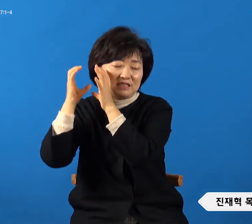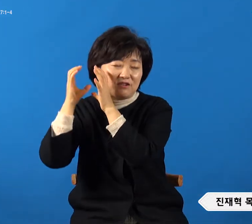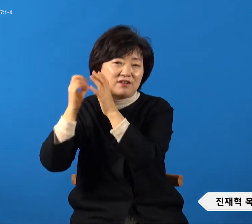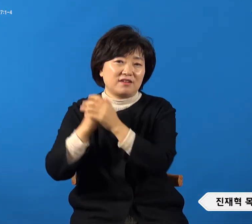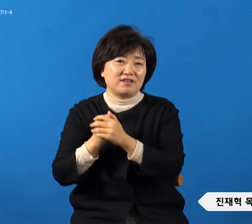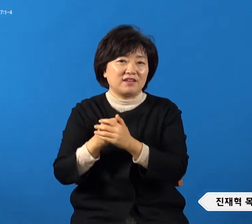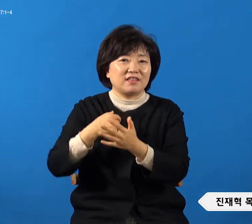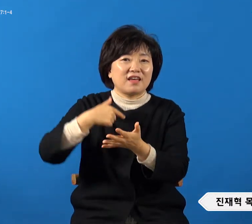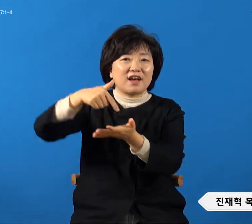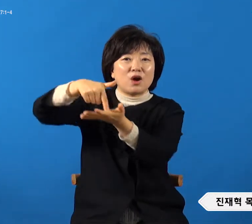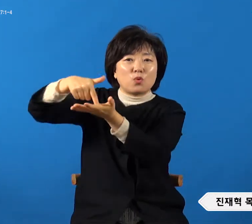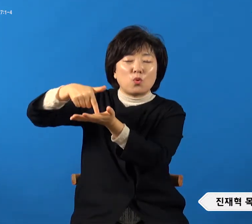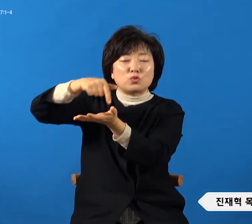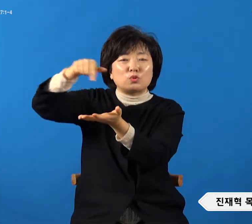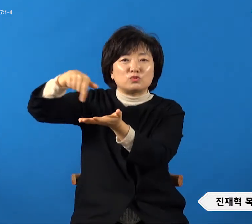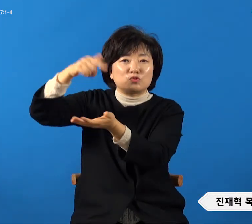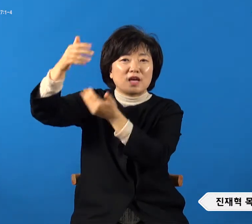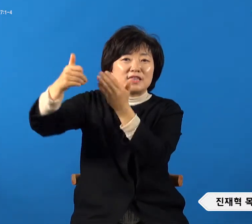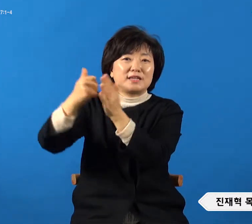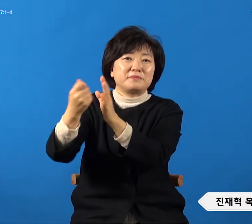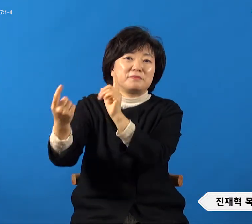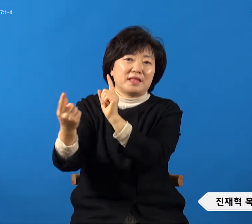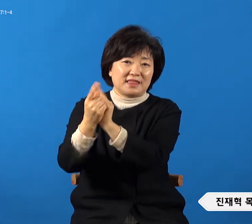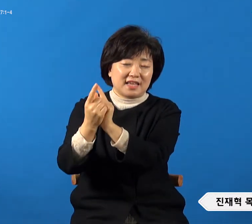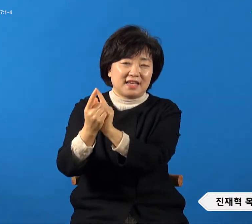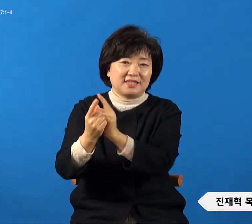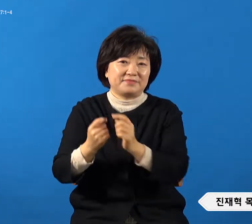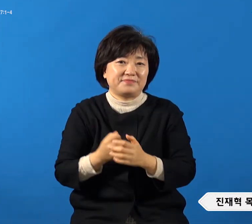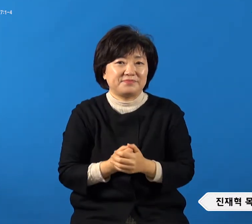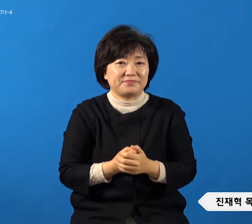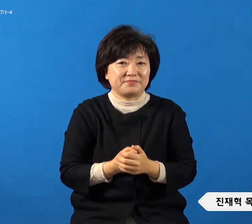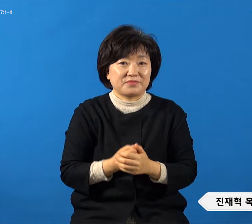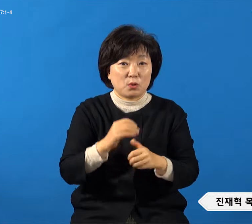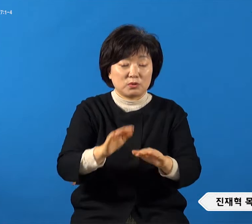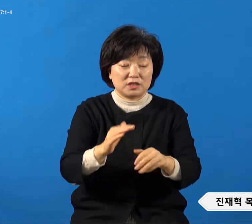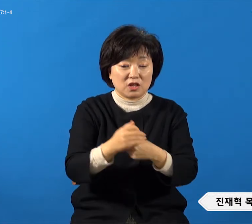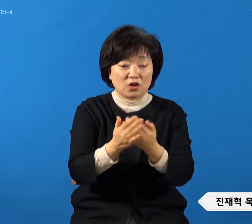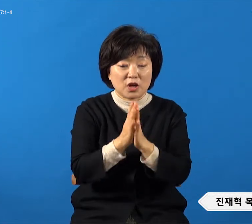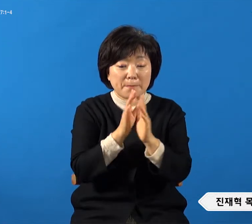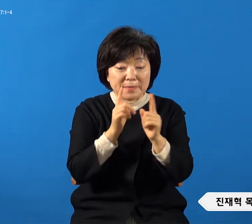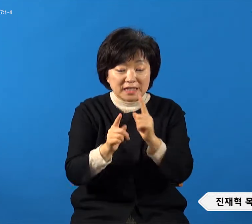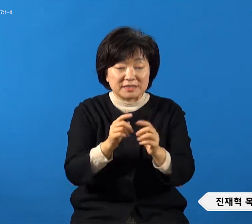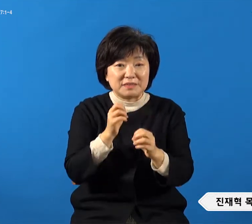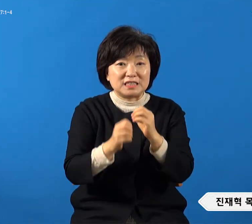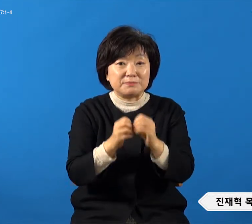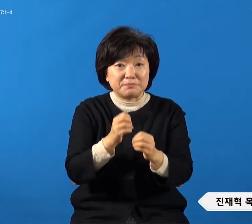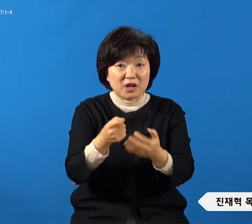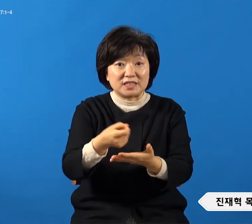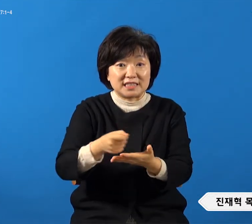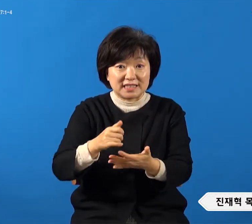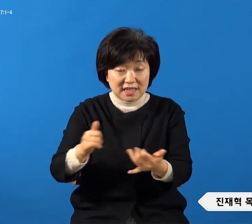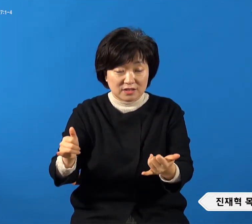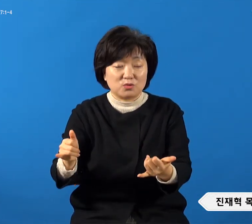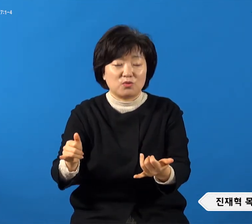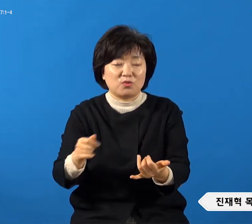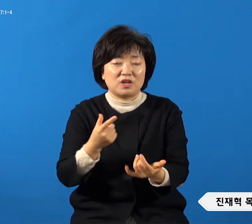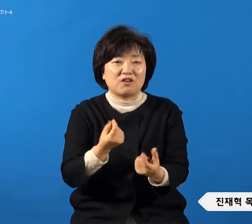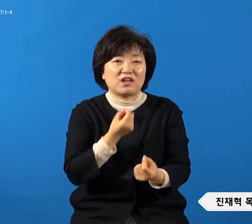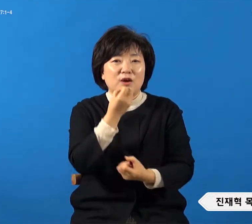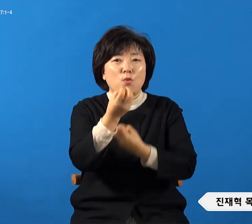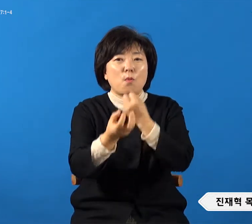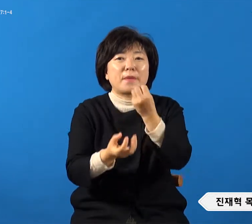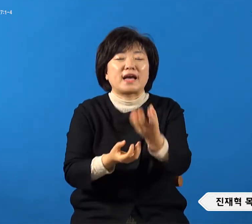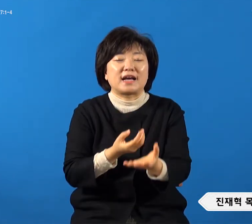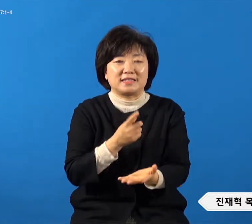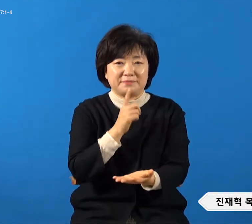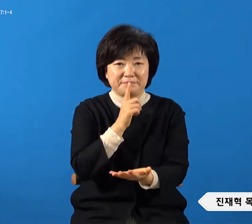고독 중에 하나님을 만나게 됩니다. 오늘 성경 말씀, 시편 기자도 이렇게